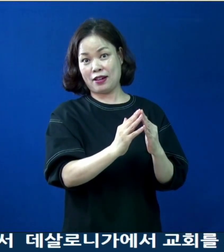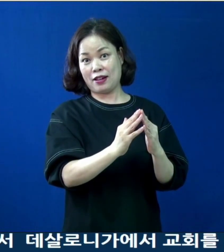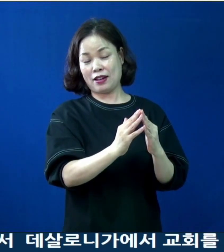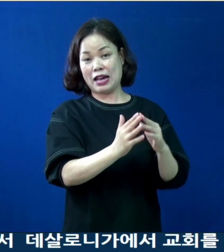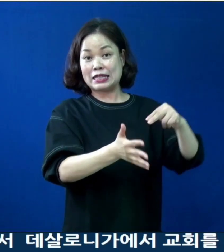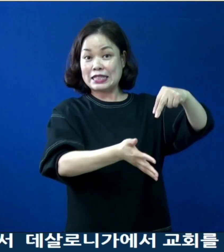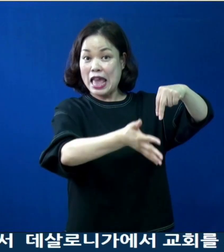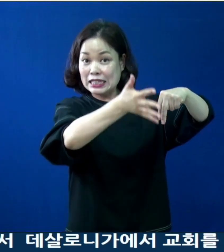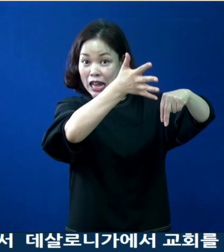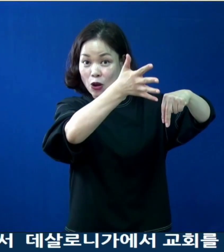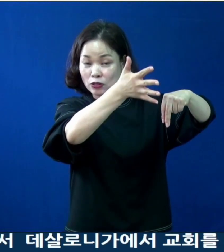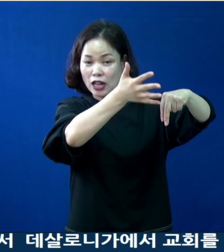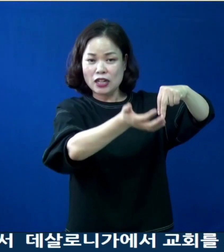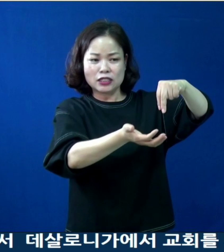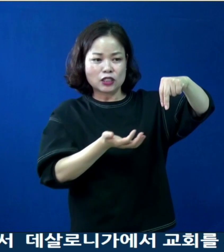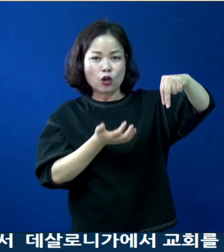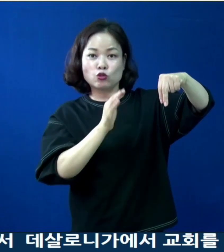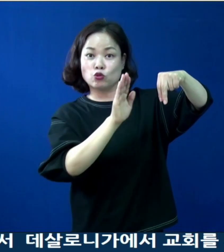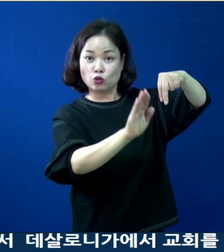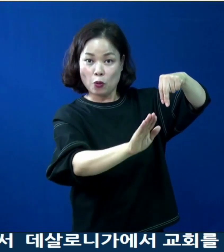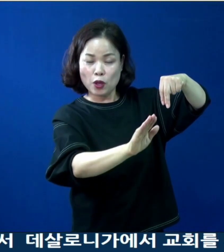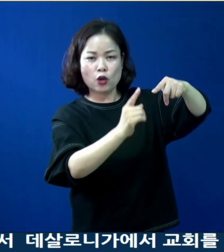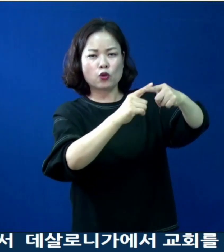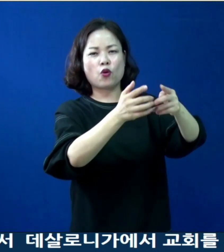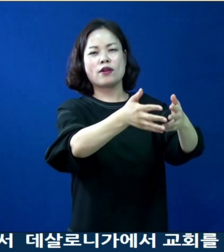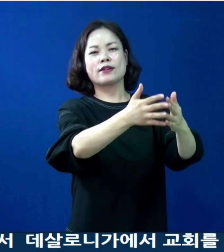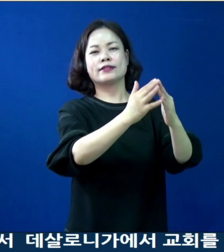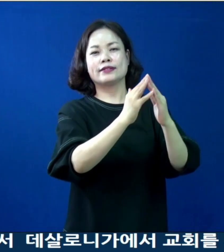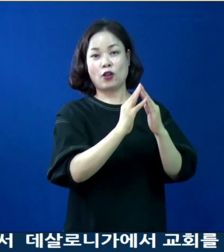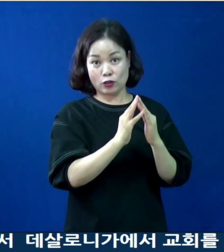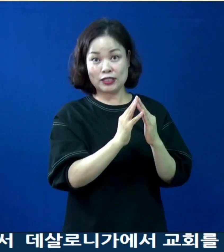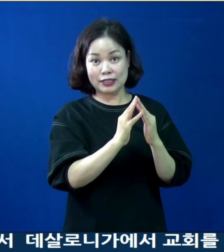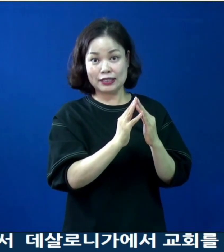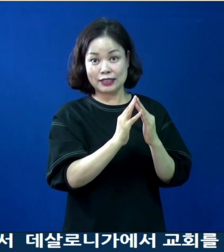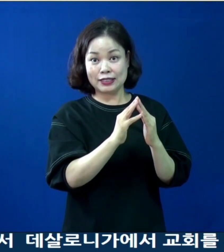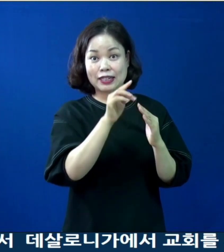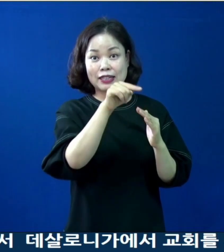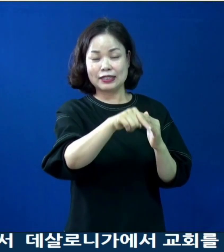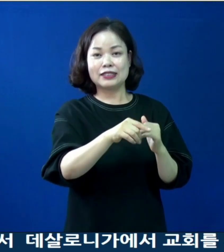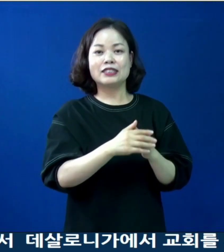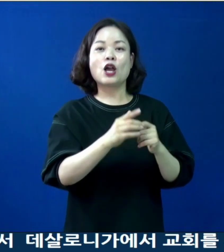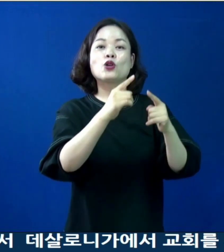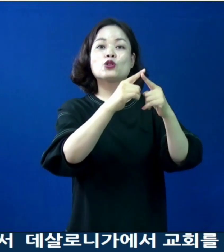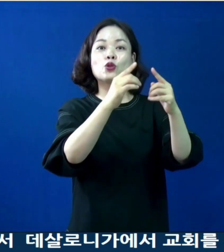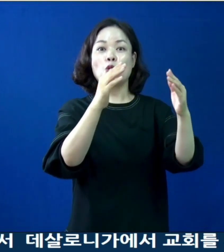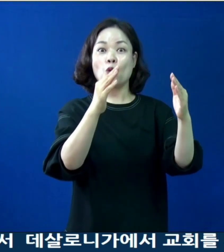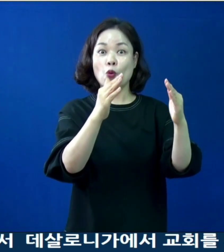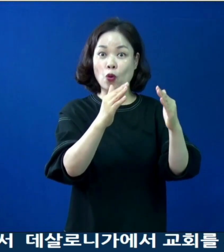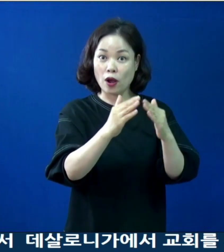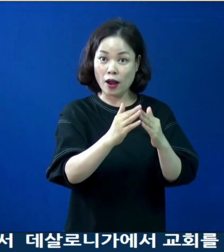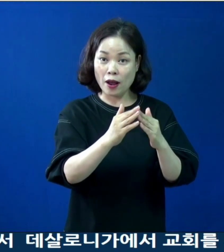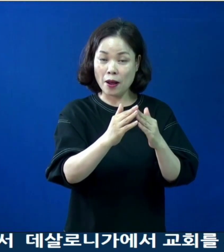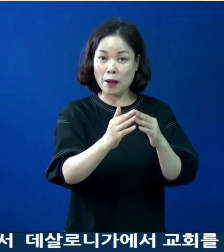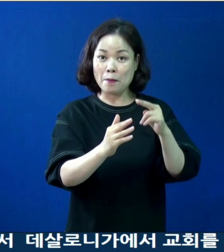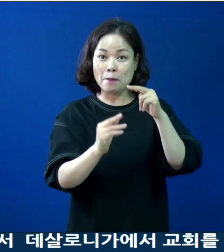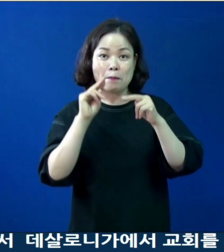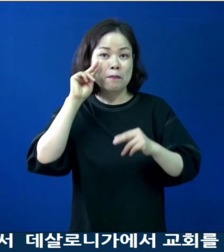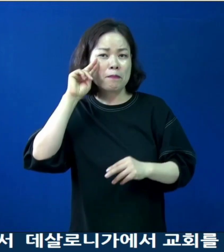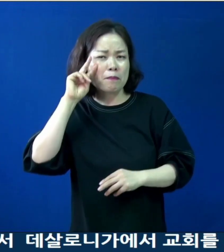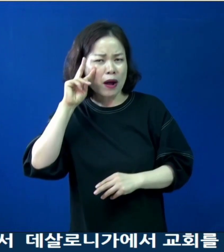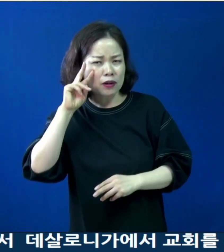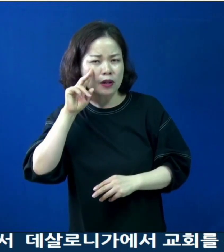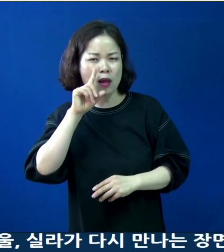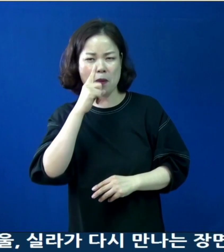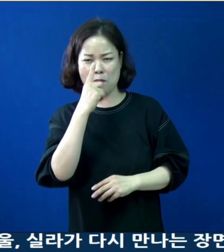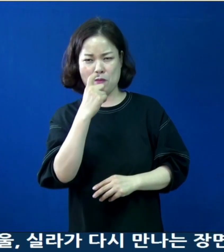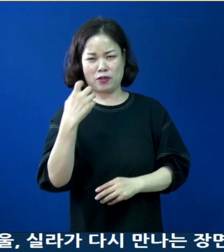이제 데살로니가 전서 후서를 보면 교회가 세워지게 되는데 그 교회 또한 바울에게 멋진